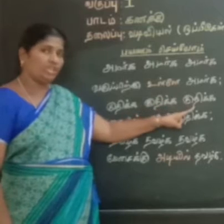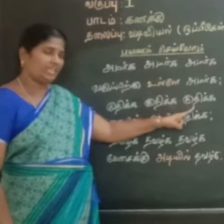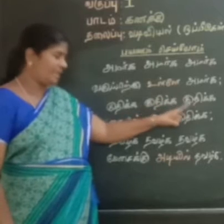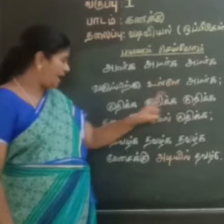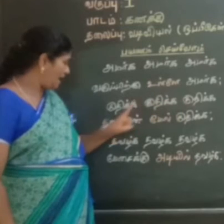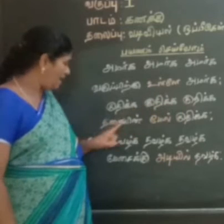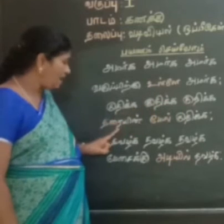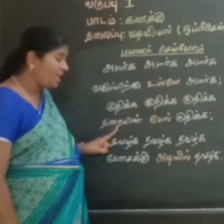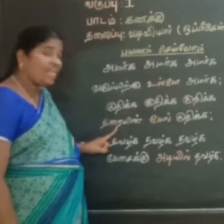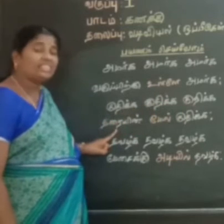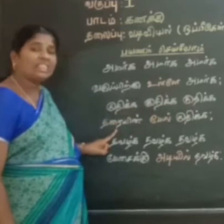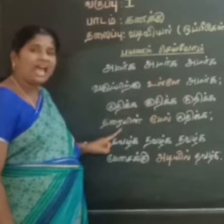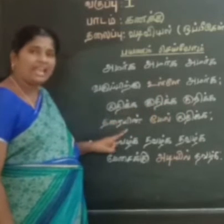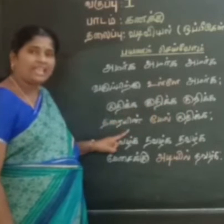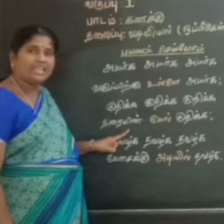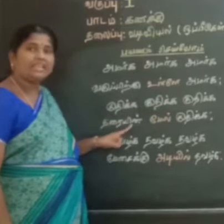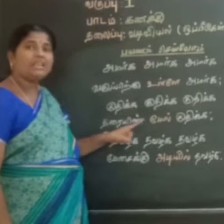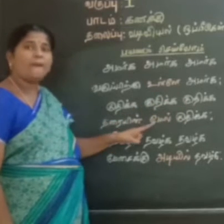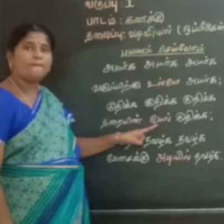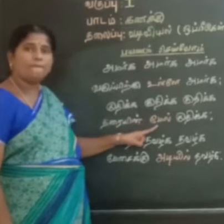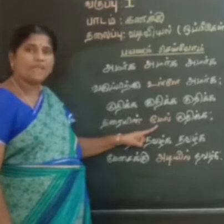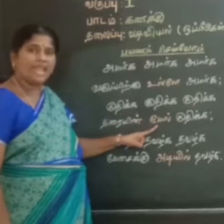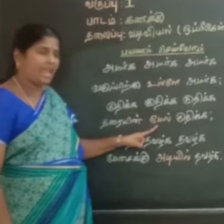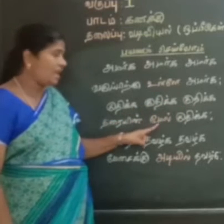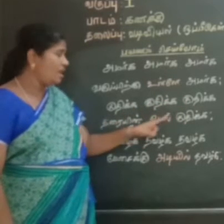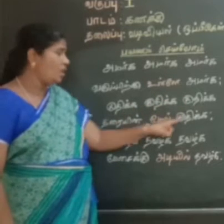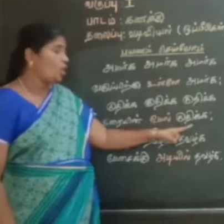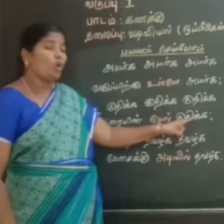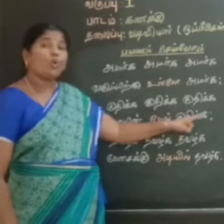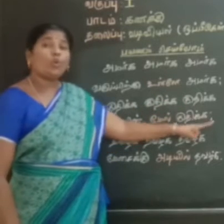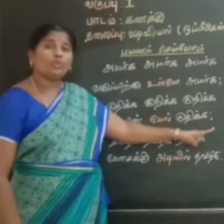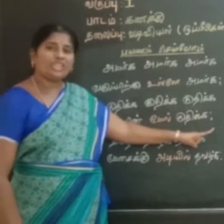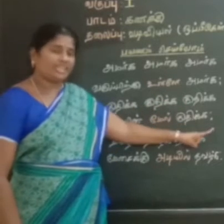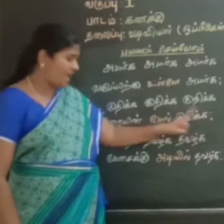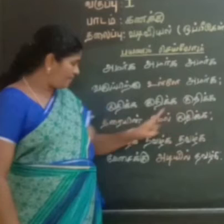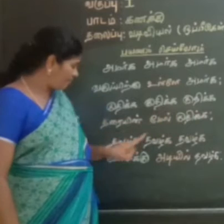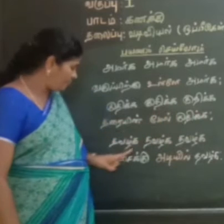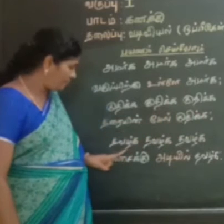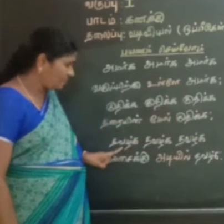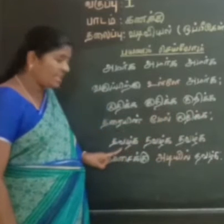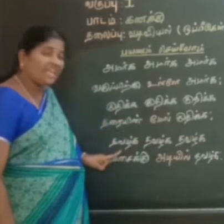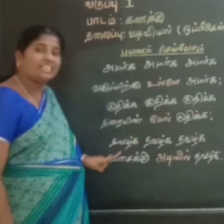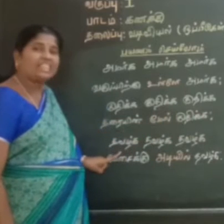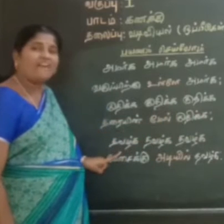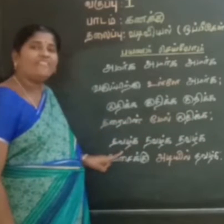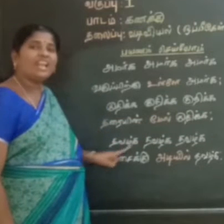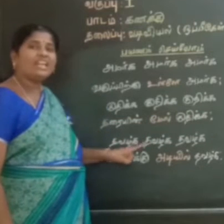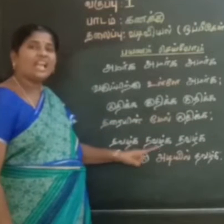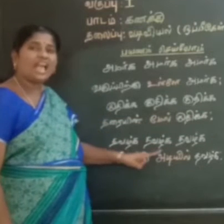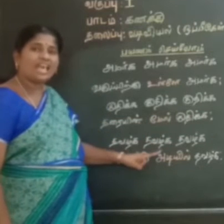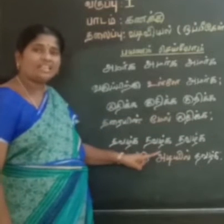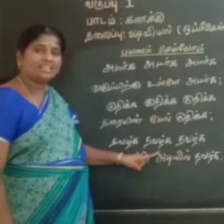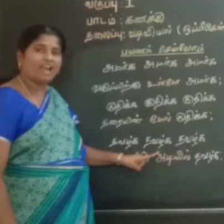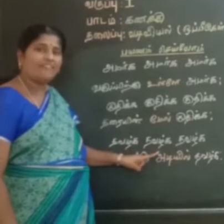குதிக்க, தரையின் மேல் குதிக்க. தபல்க